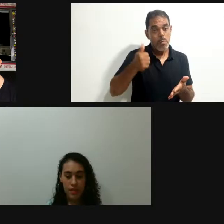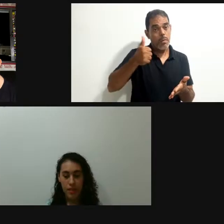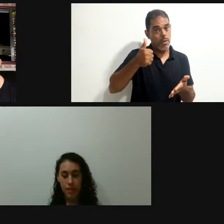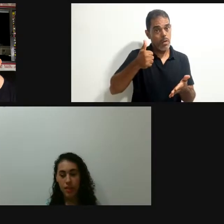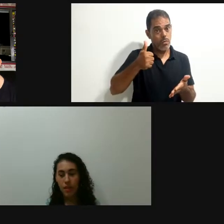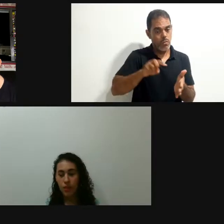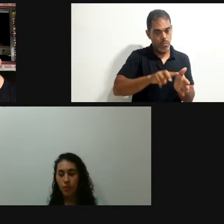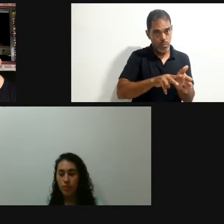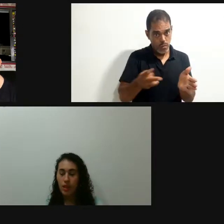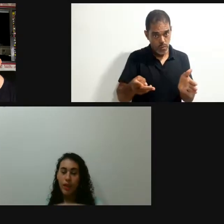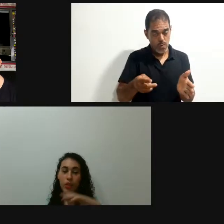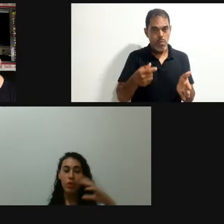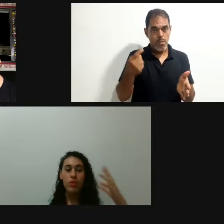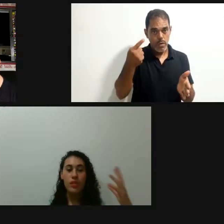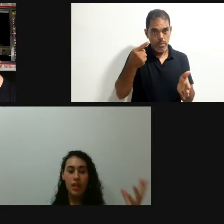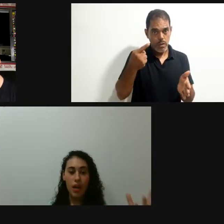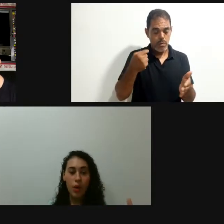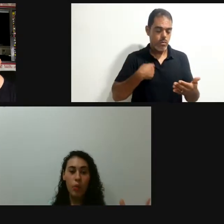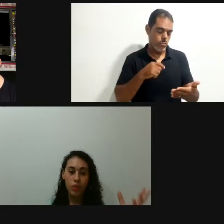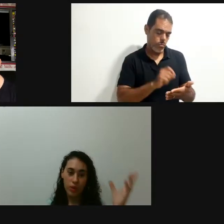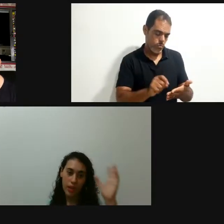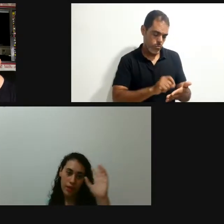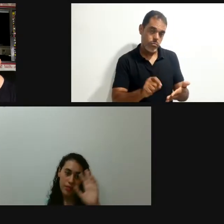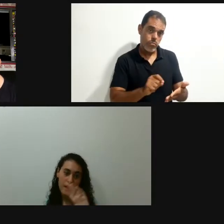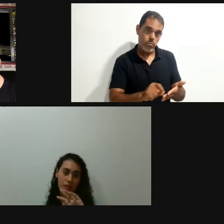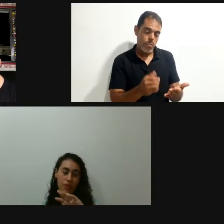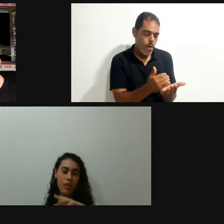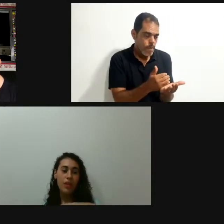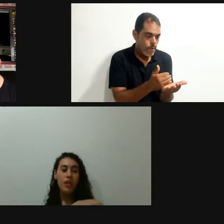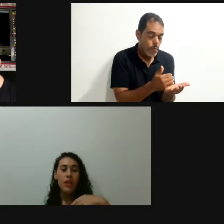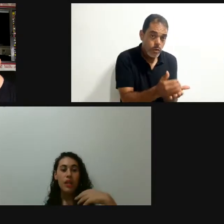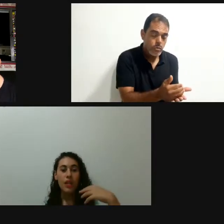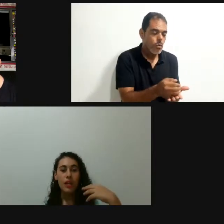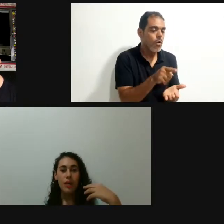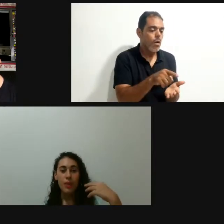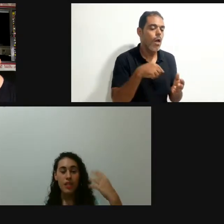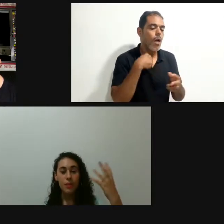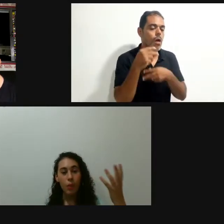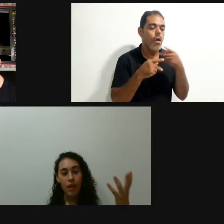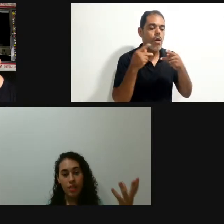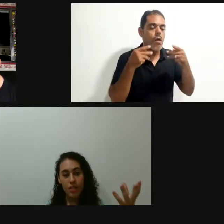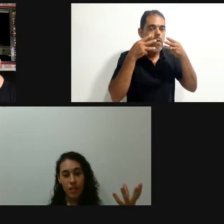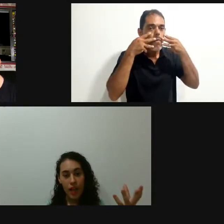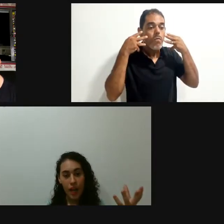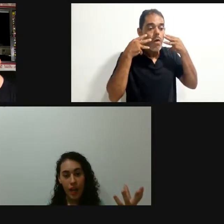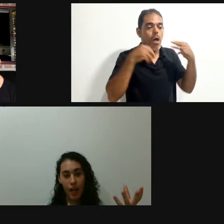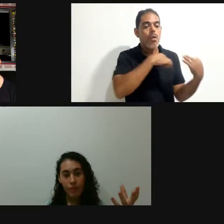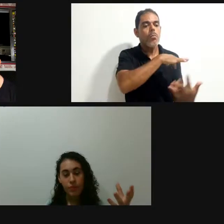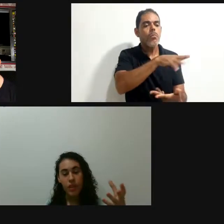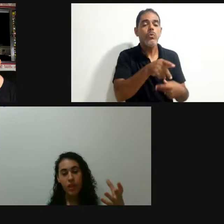em si, e no, dar uma introdução ao mundo que ela vive, e principalmente